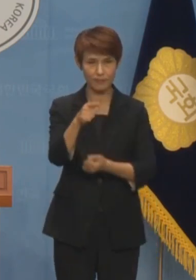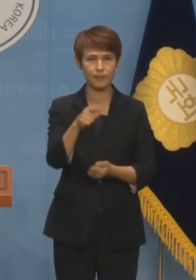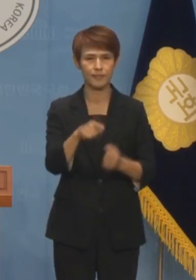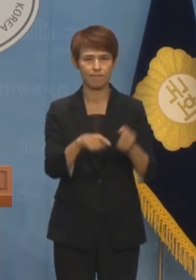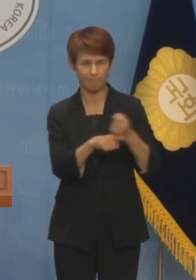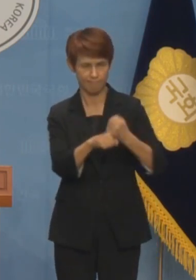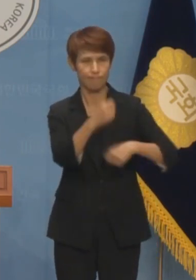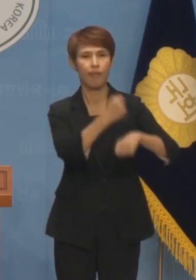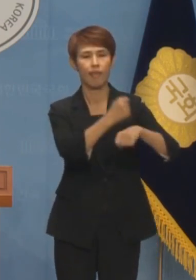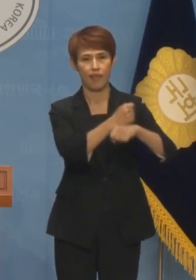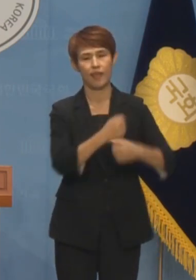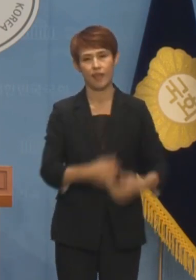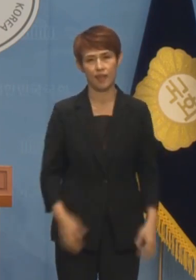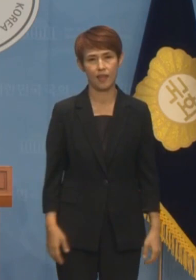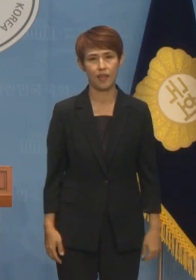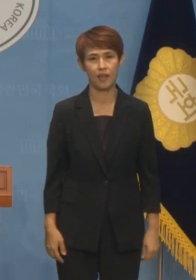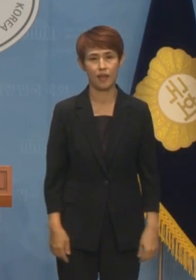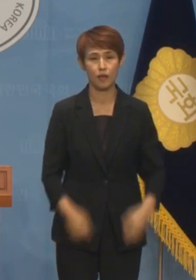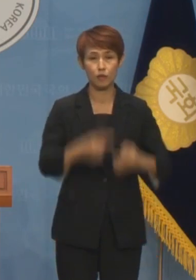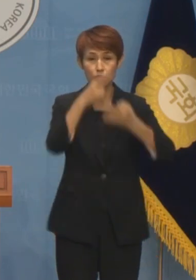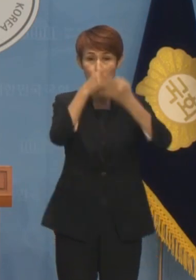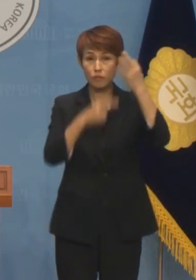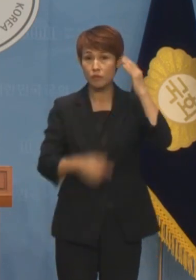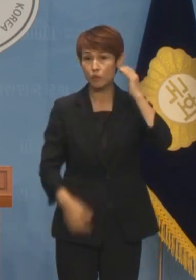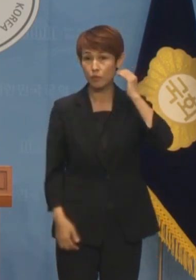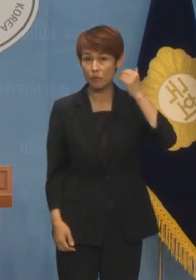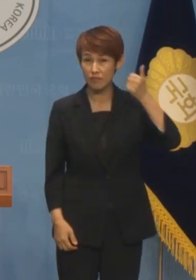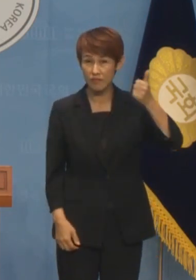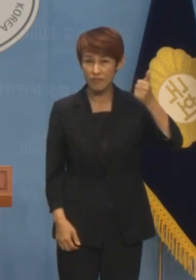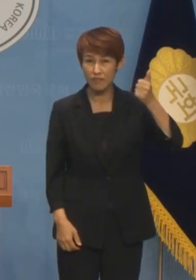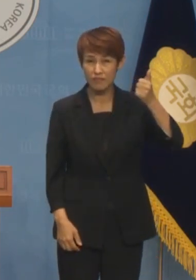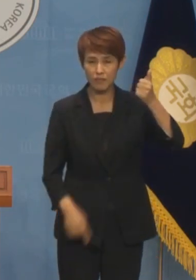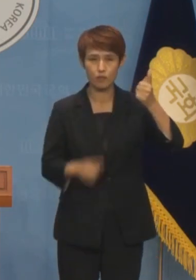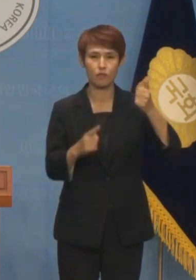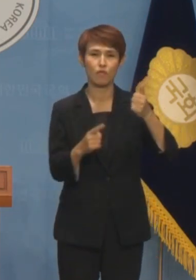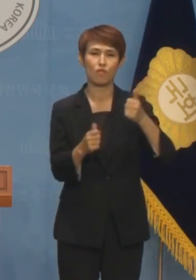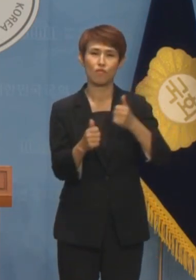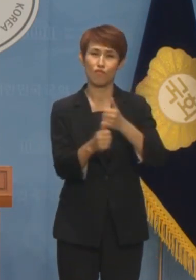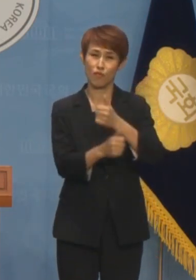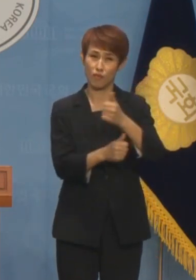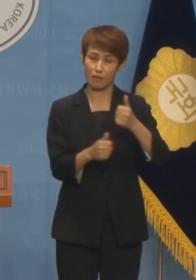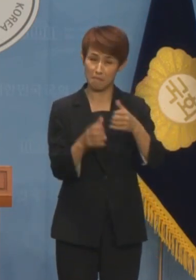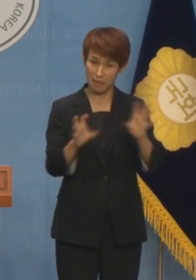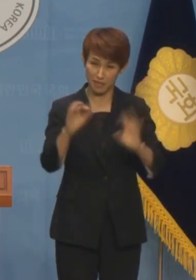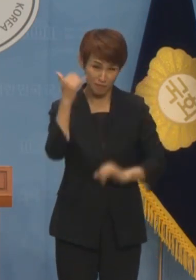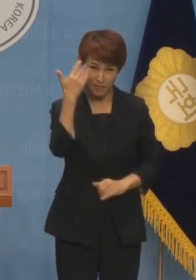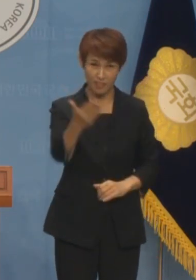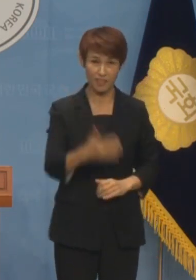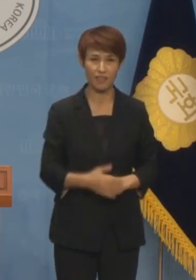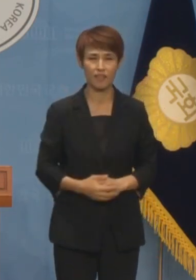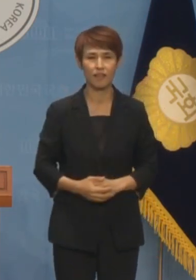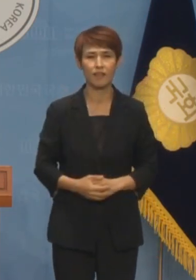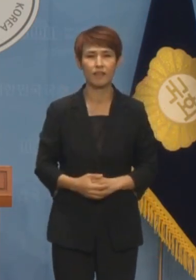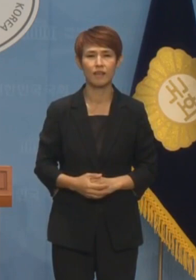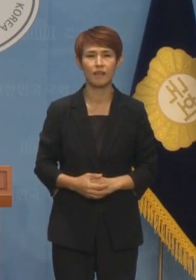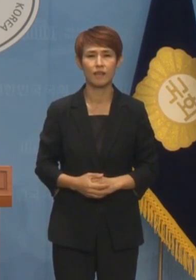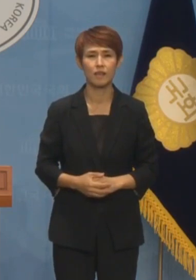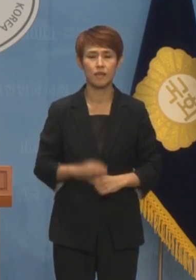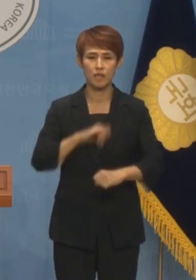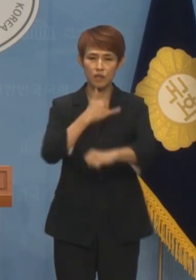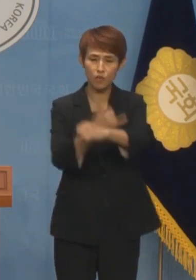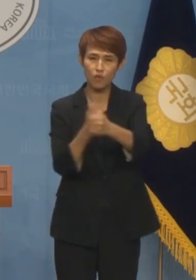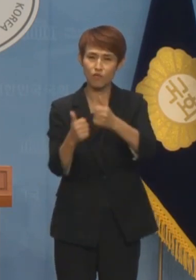묻겠습니다. 윤석열 대통령은 위원회 파괴왕입니까? 독립기구인 인권위,